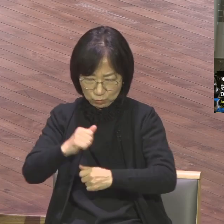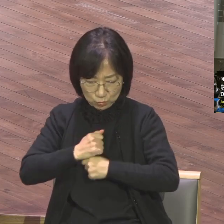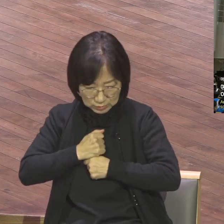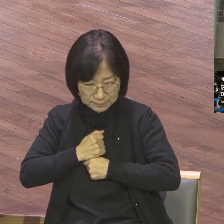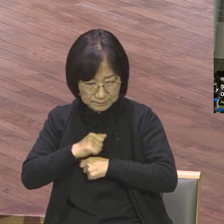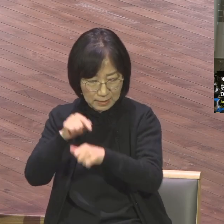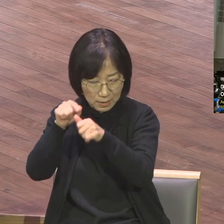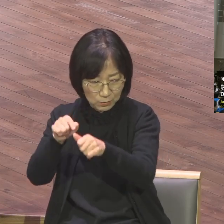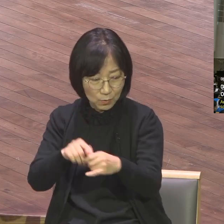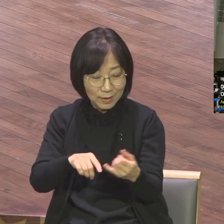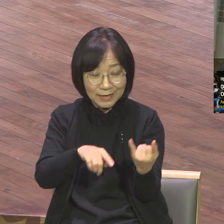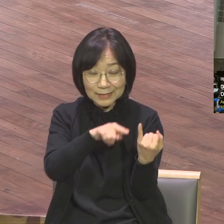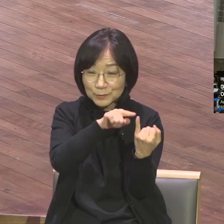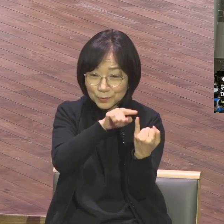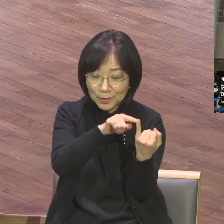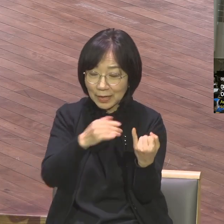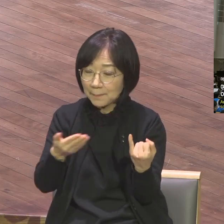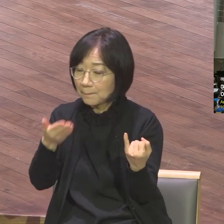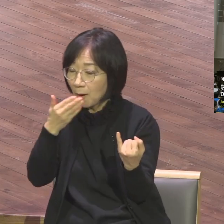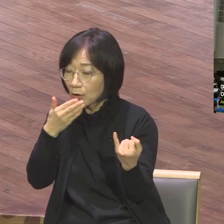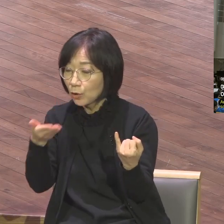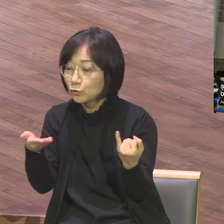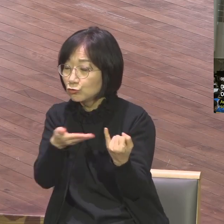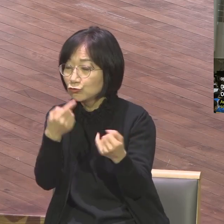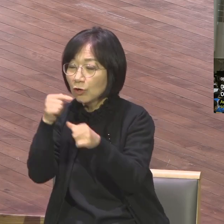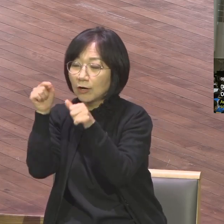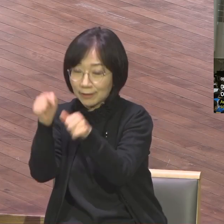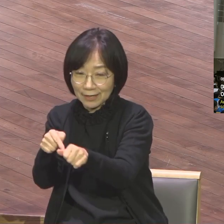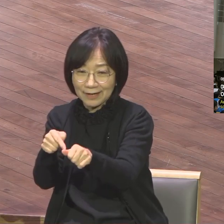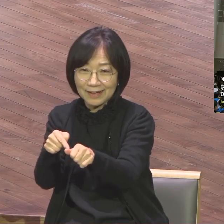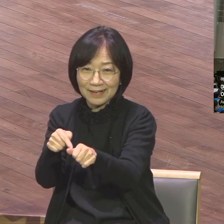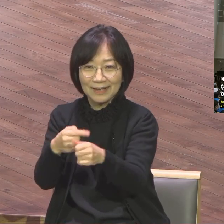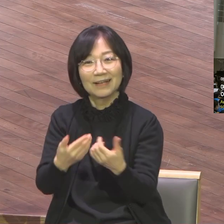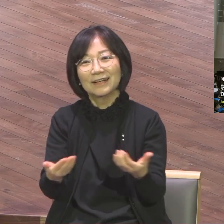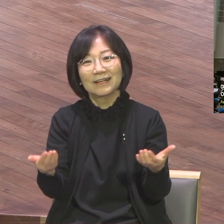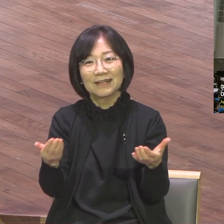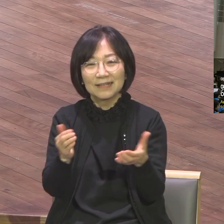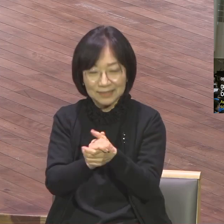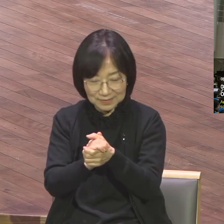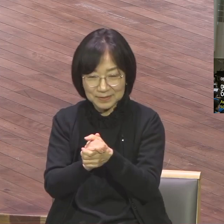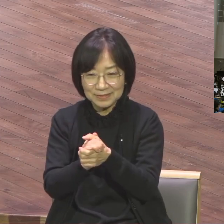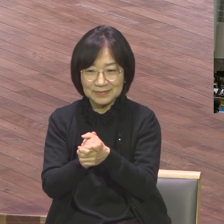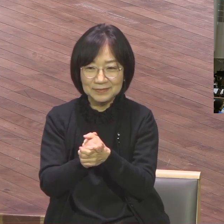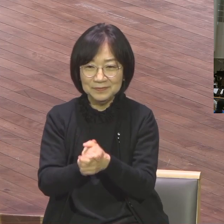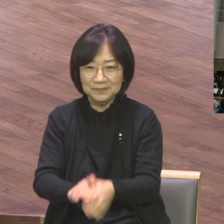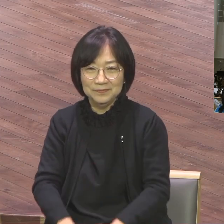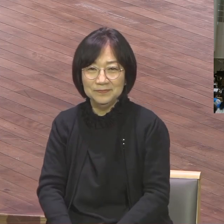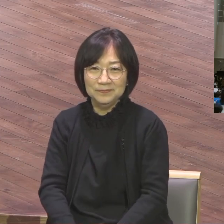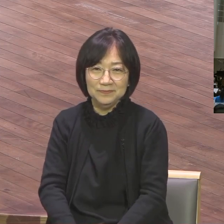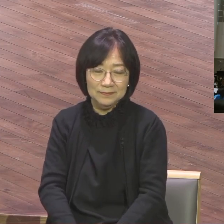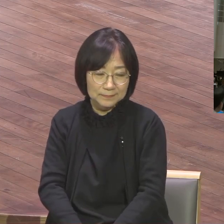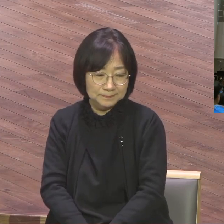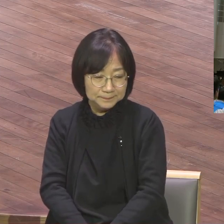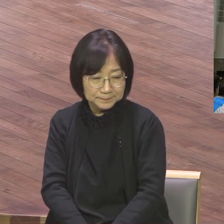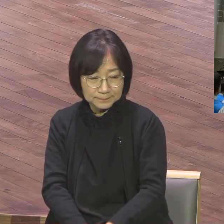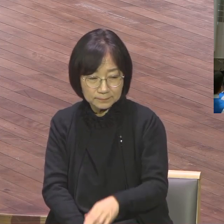그들에게 많이 경계하시고 이에 소녀에게 먹을 것을 주라 하시니라. 아멘.